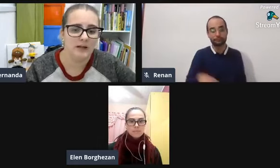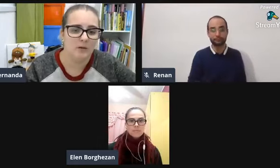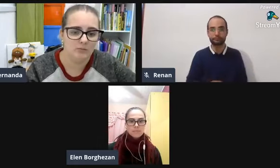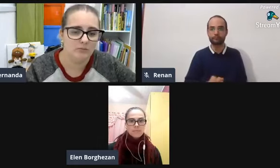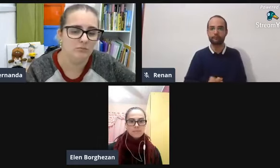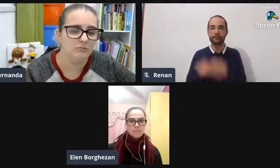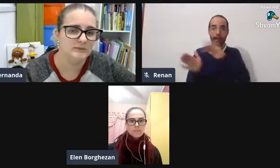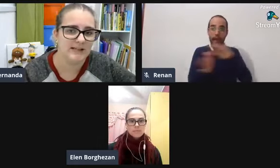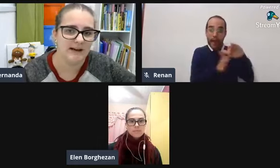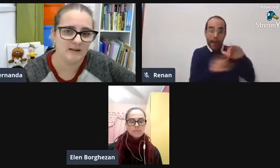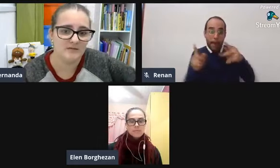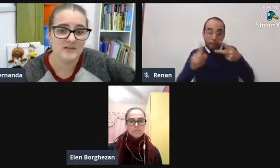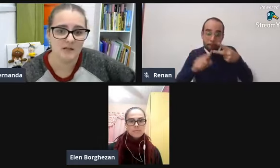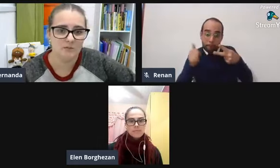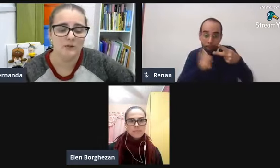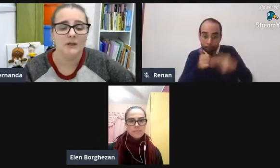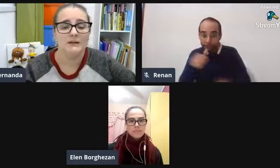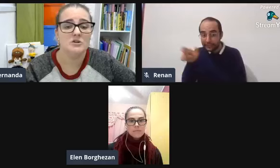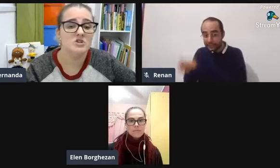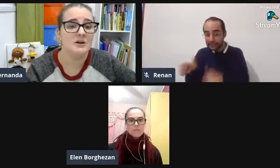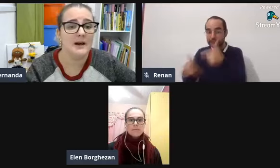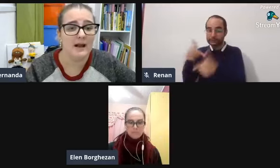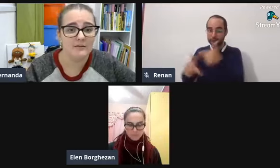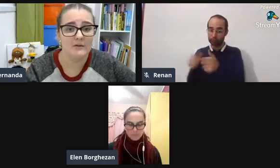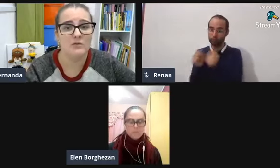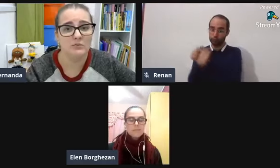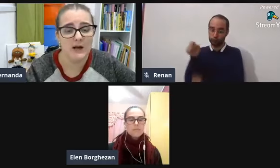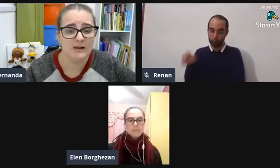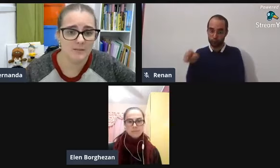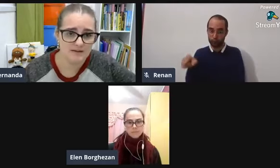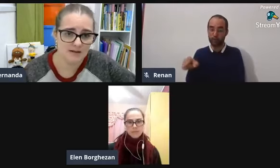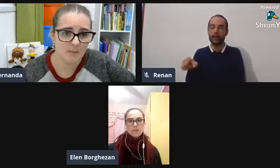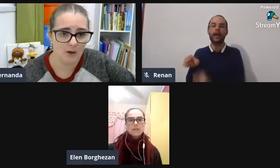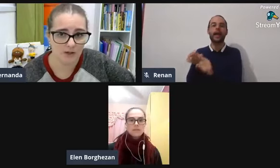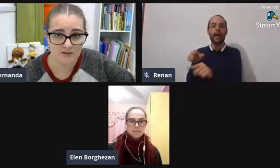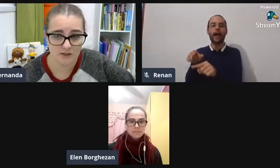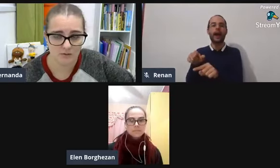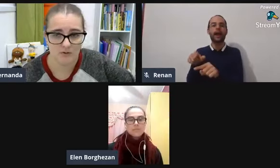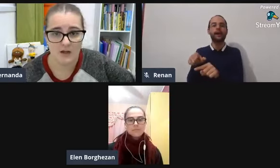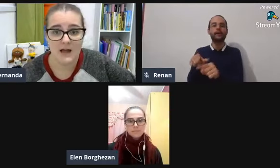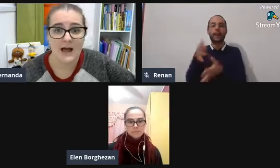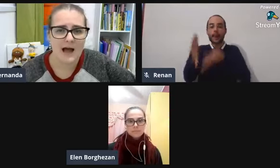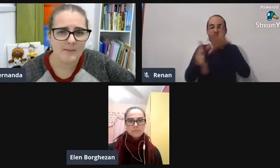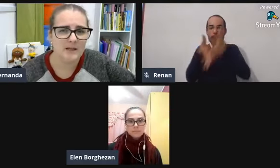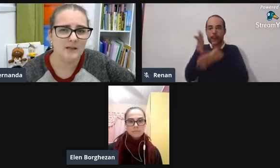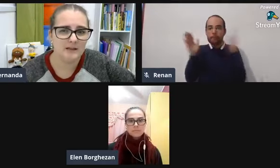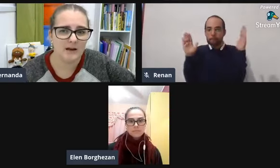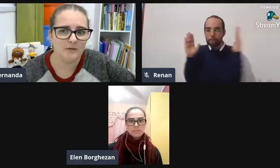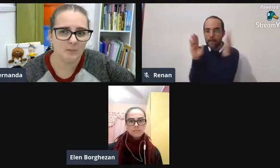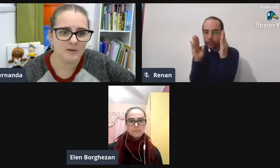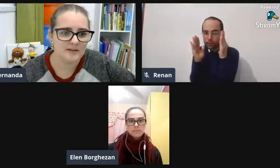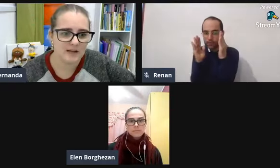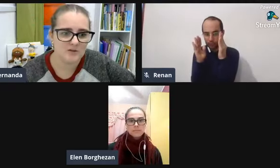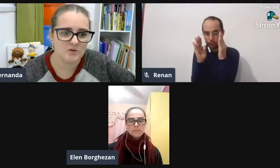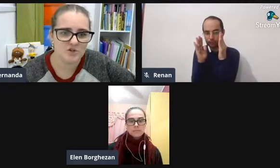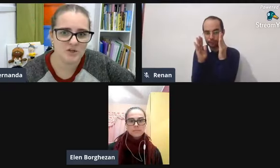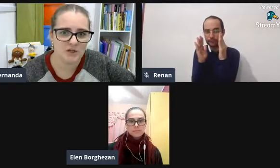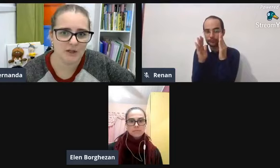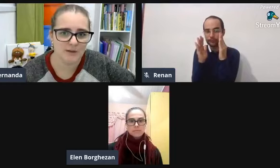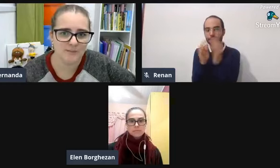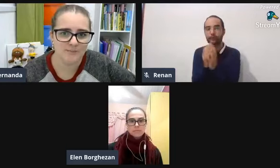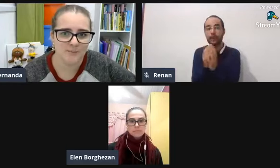tinha, né, uma certa visão, então a gente trabalhava com a libras em campo reduzido. A menina estava no